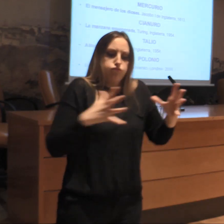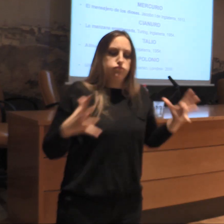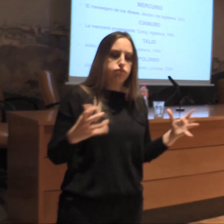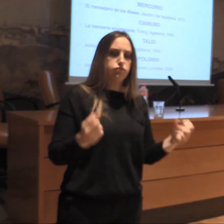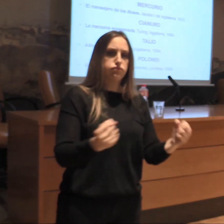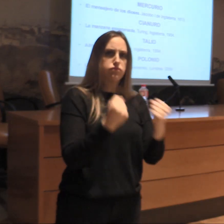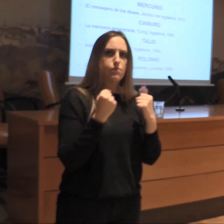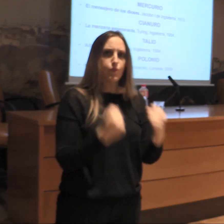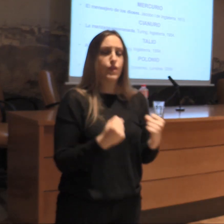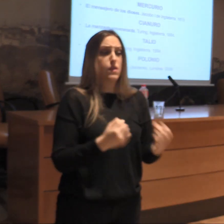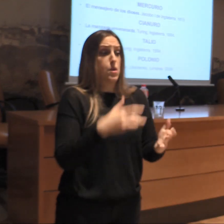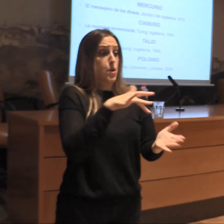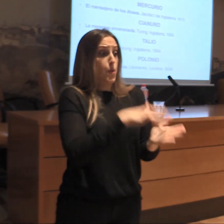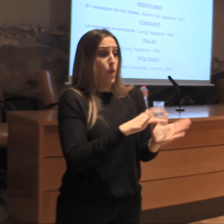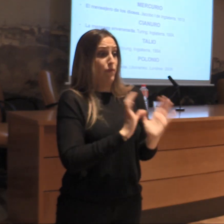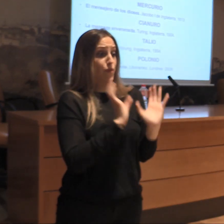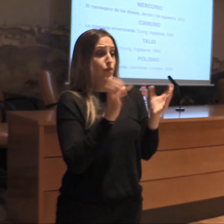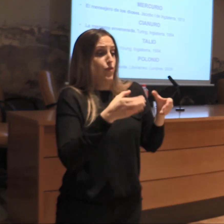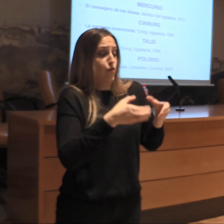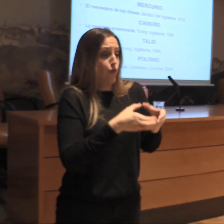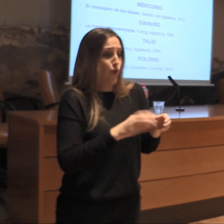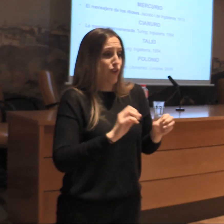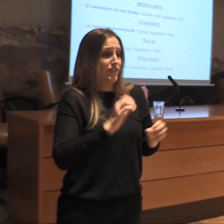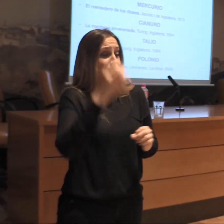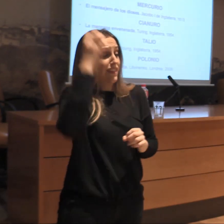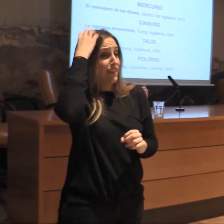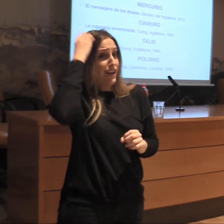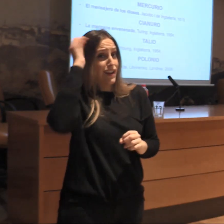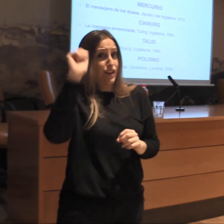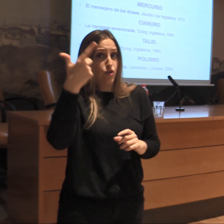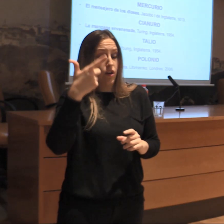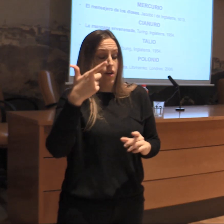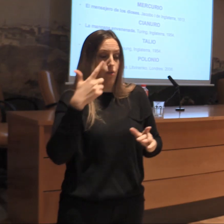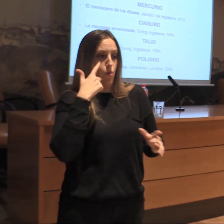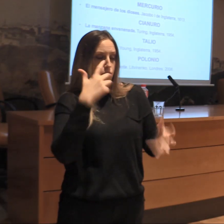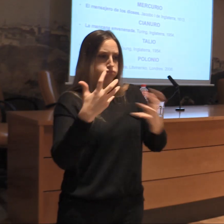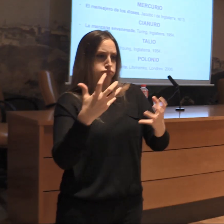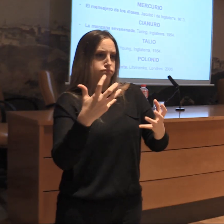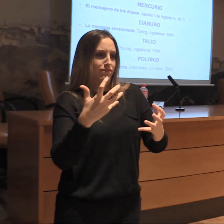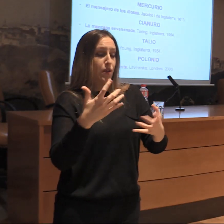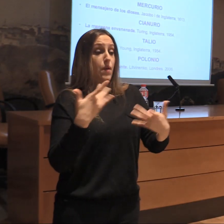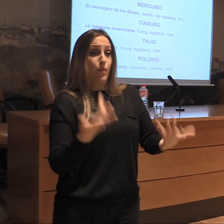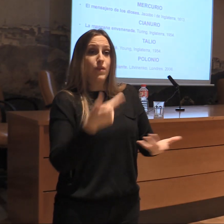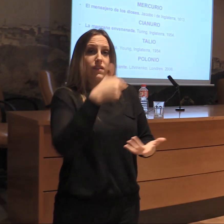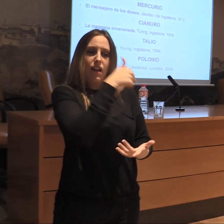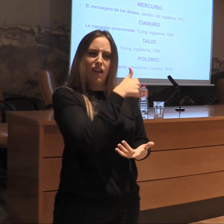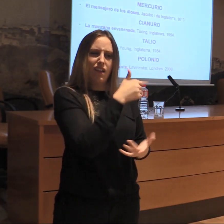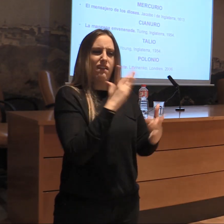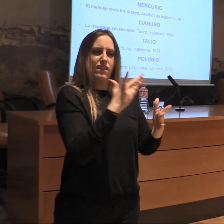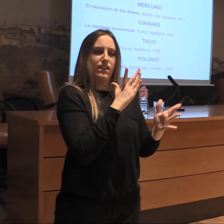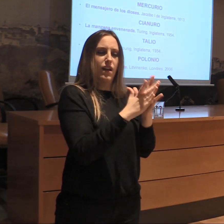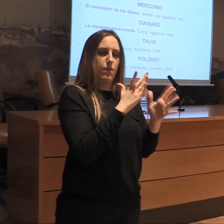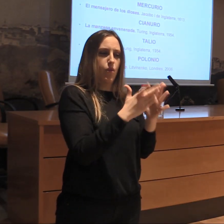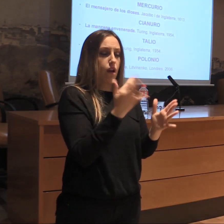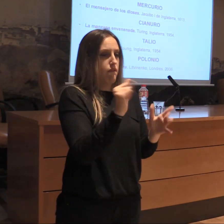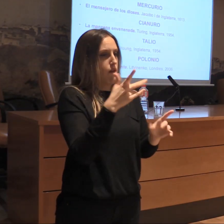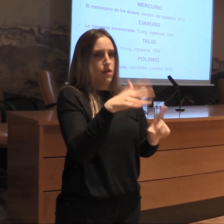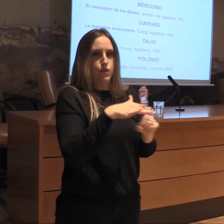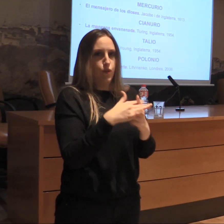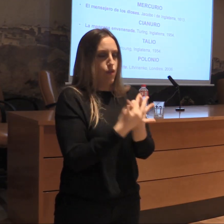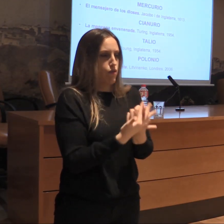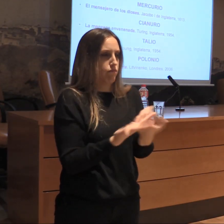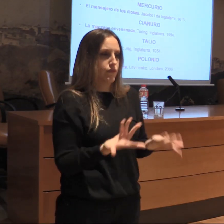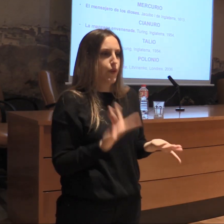potencia, cuando la corte del Rey Sol era deslumbrante. Bueno, pues entonces tuvo lugar un asunto muy sórdido que tenía